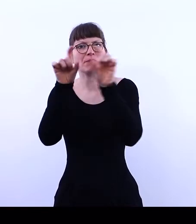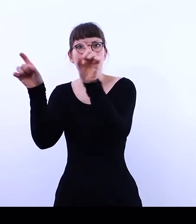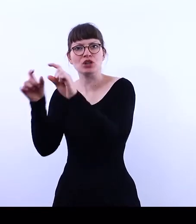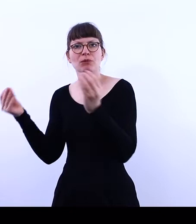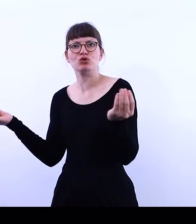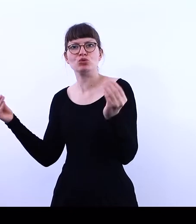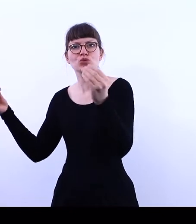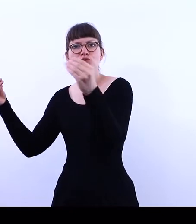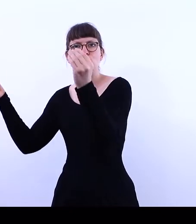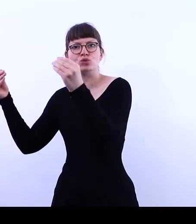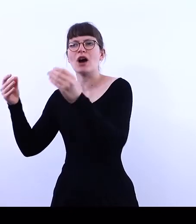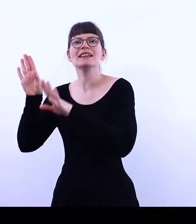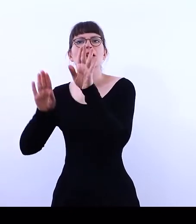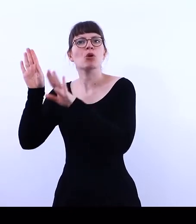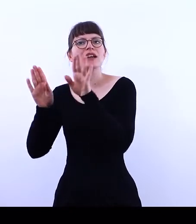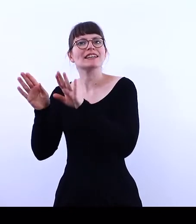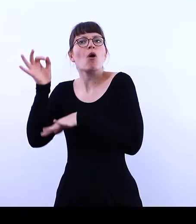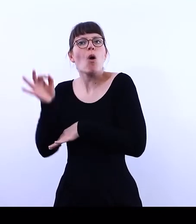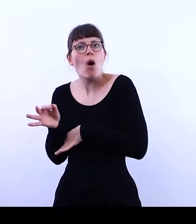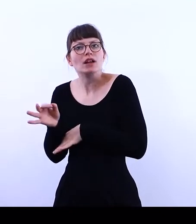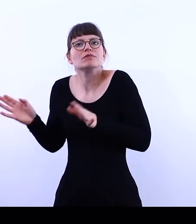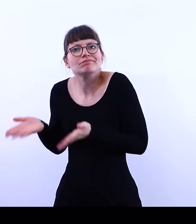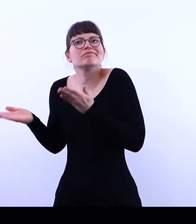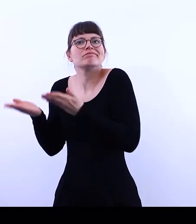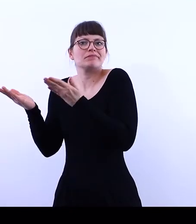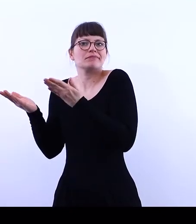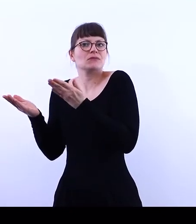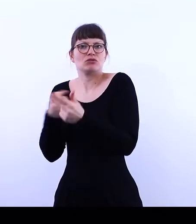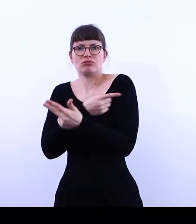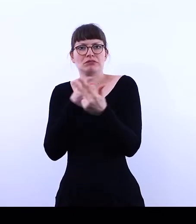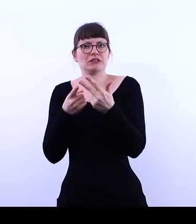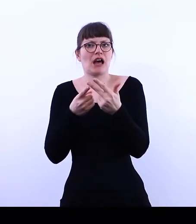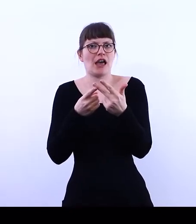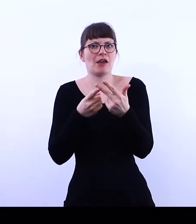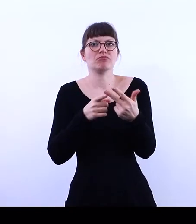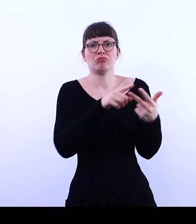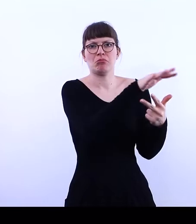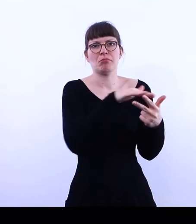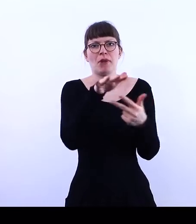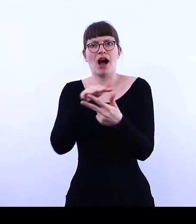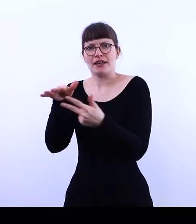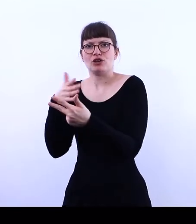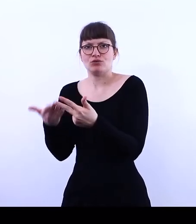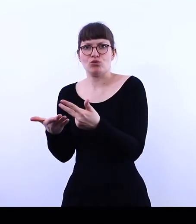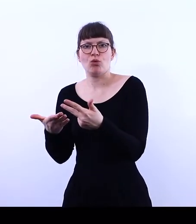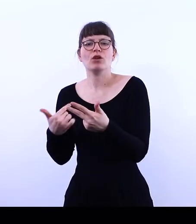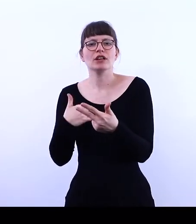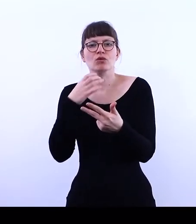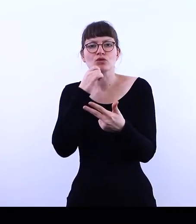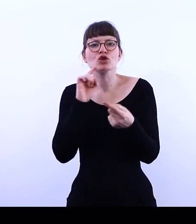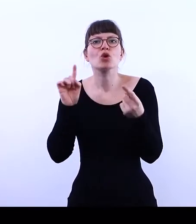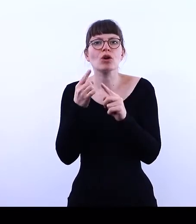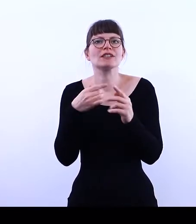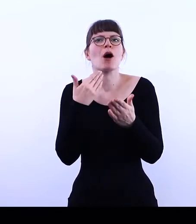und die Demokratie vor Ort beleben. Und das sind die drei Handlungsfelder. Und ich würde jetzt ganz kurz vielleicht ein paar ganz kleine